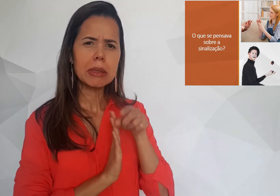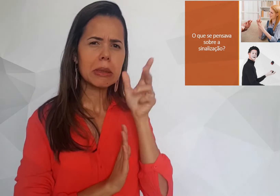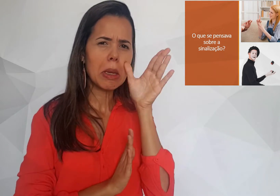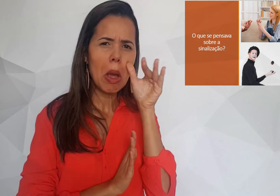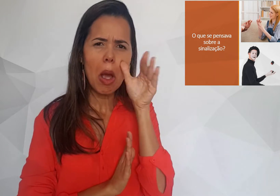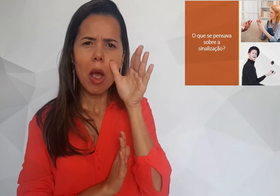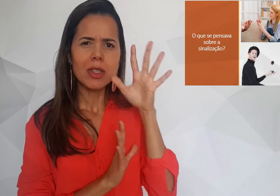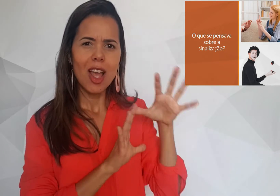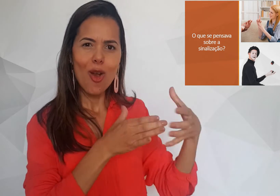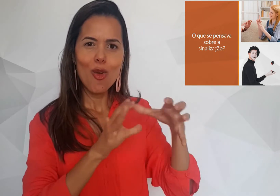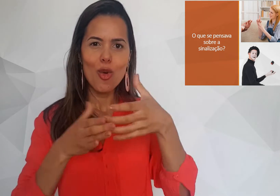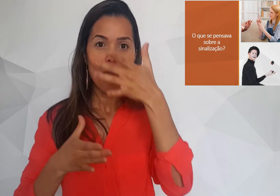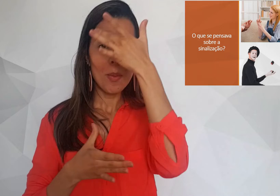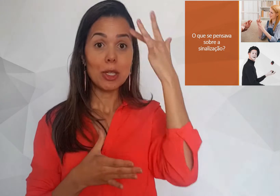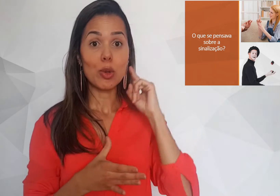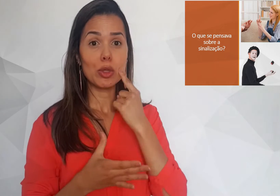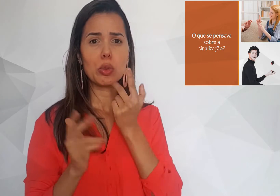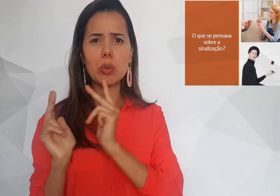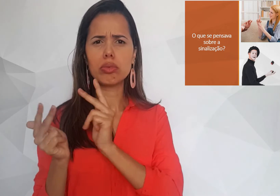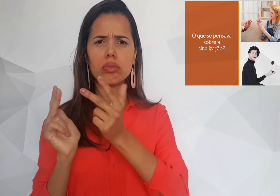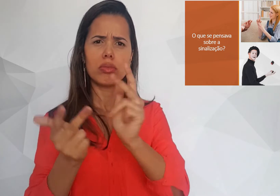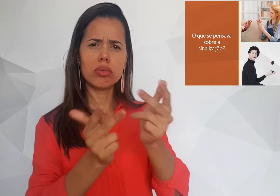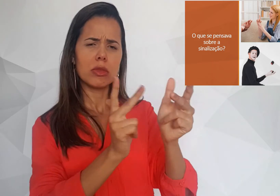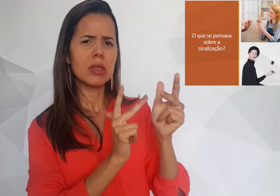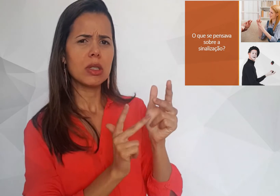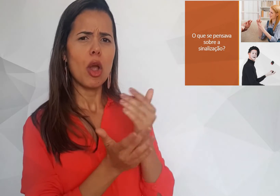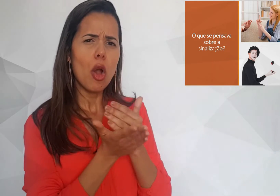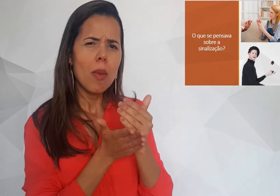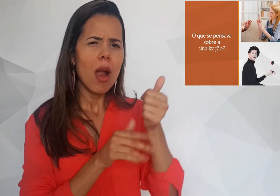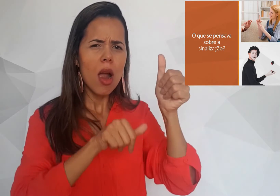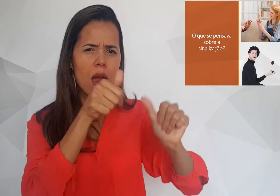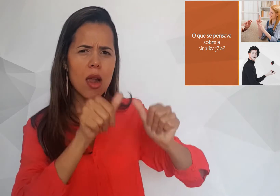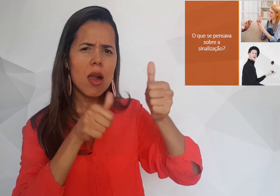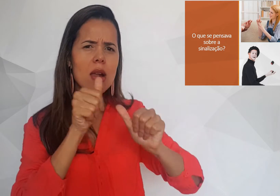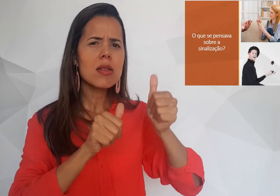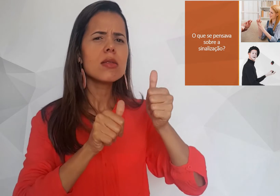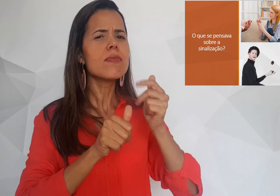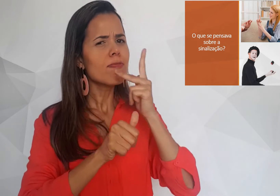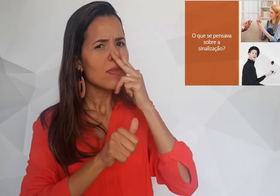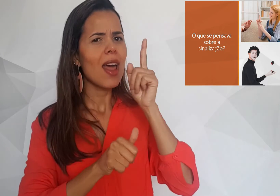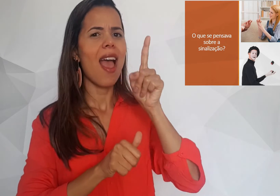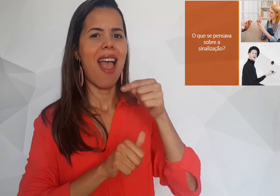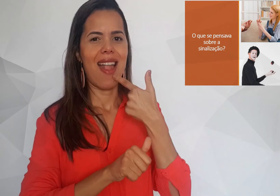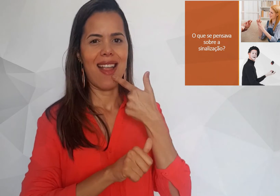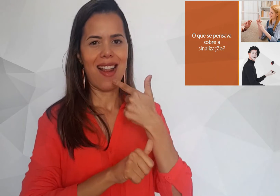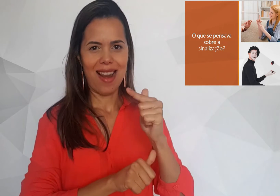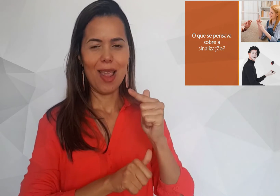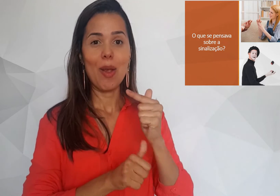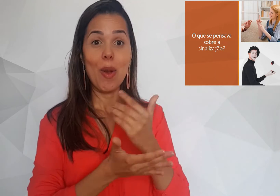feita das pessoas ou grupo de pessoas que utilizavam a sinalização para comunicação, é que